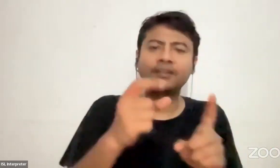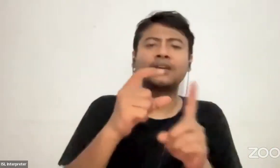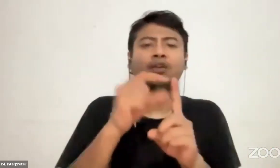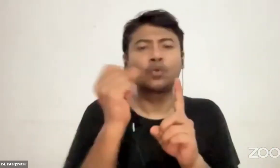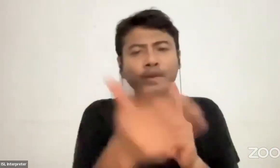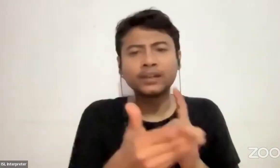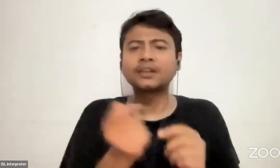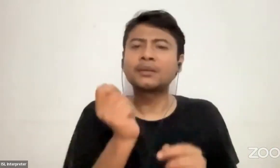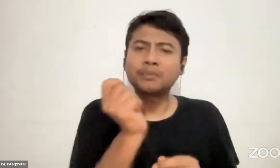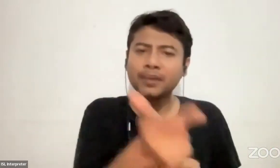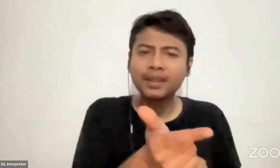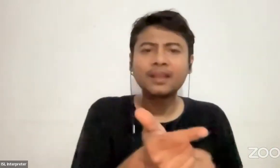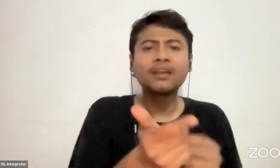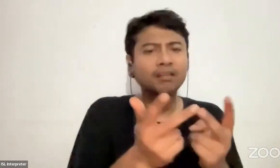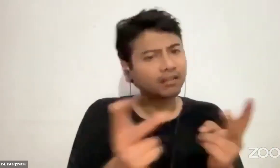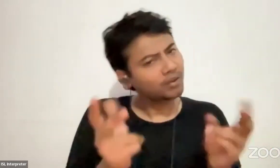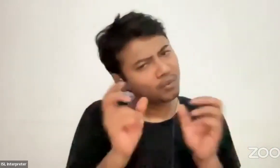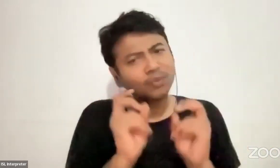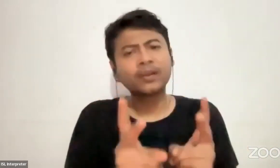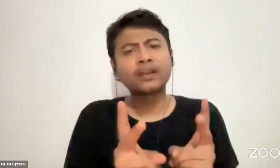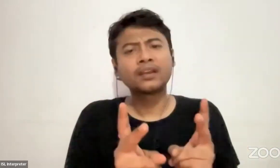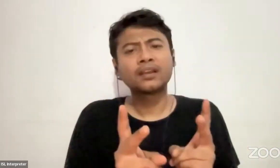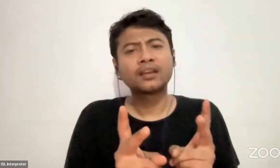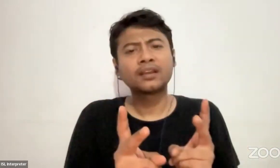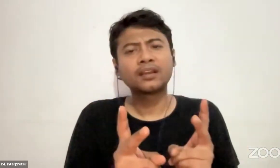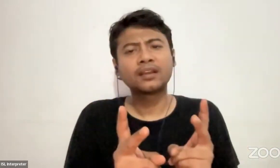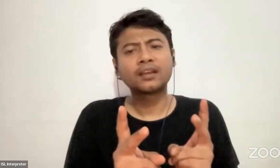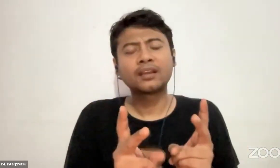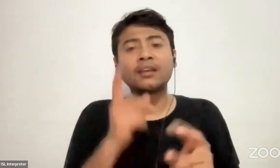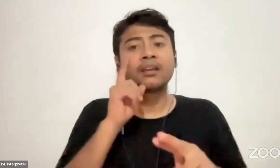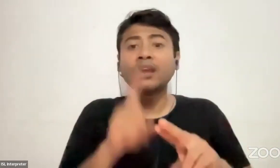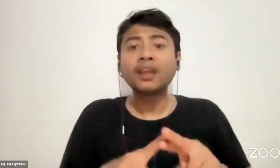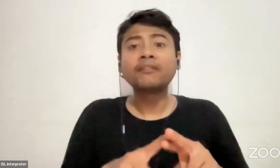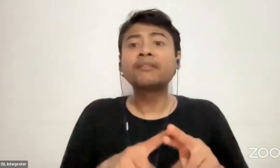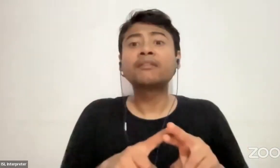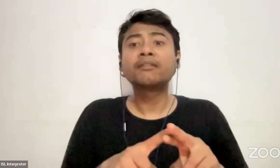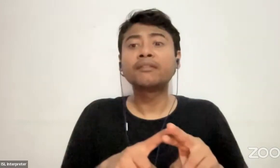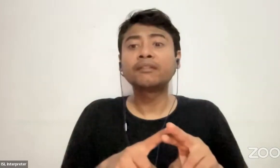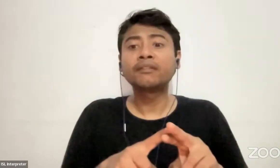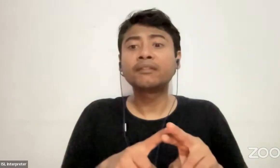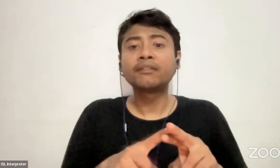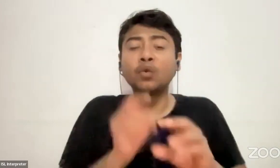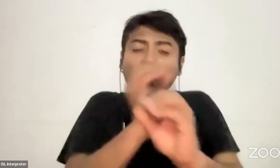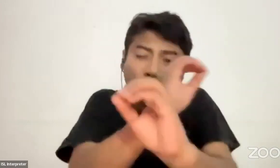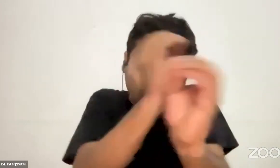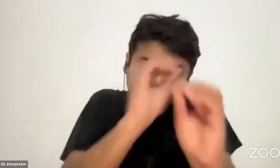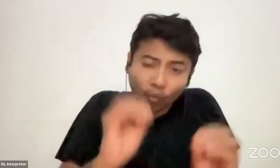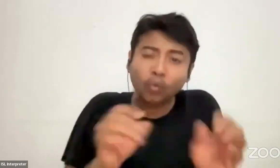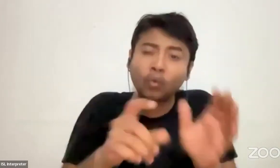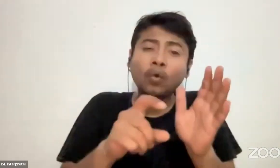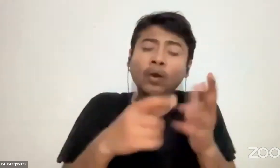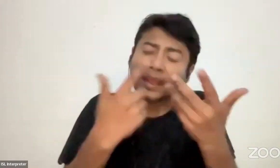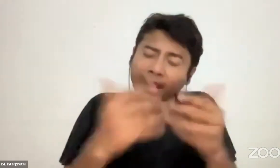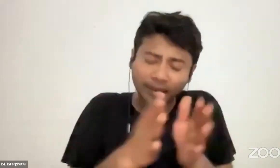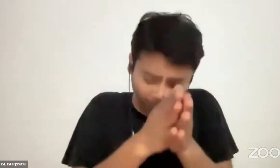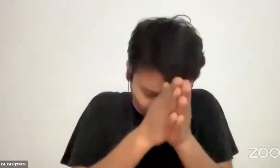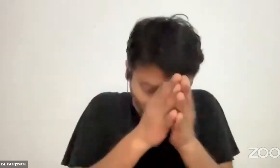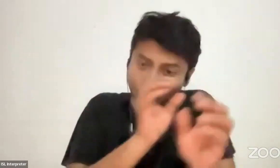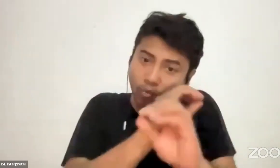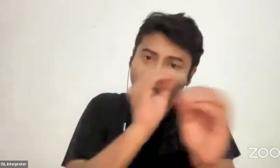रहा है, तो उसका कोई लाभ नहीं। तो इसलिए भगवान कहते हैं अरे कोई बात नहीं, किसी देवता में भी है उसकी श्रद्धा तो मैं स्थिर कर देता हूँ।